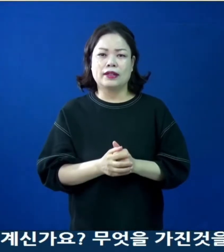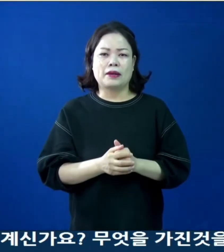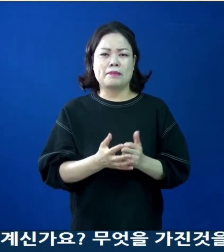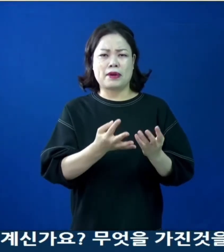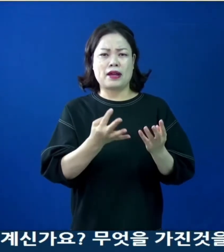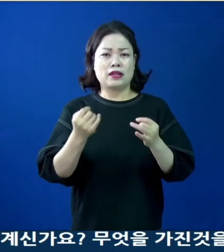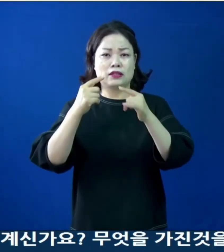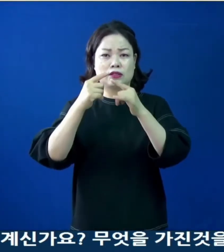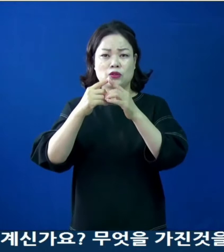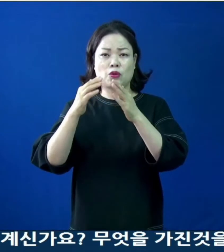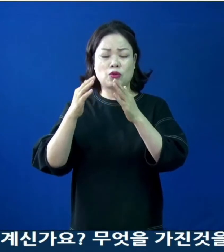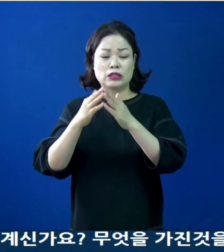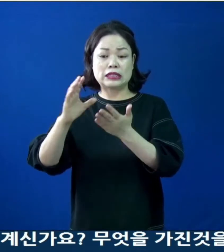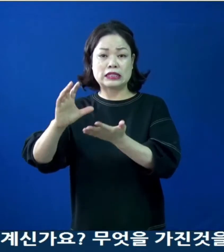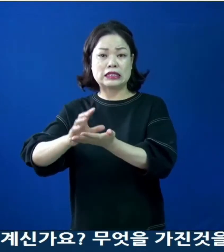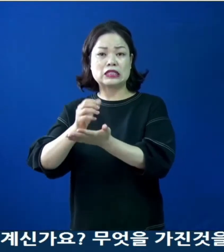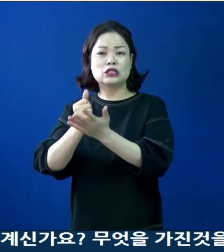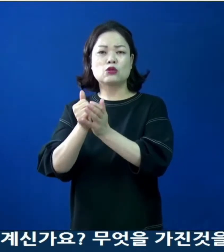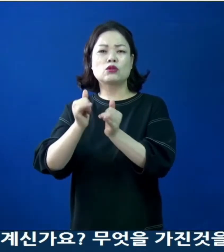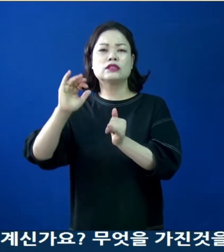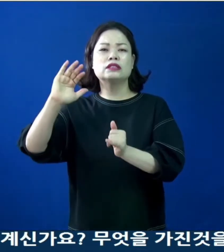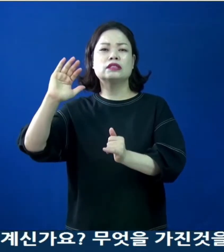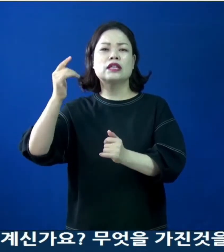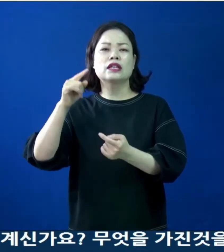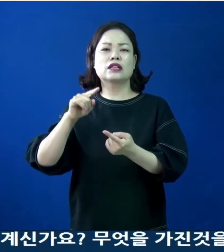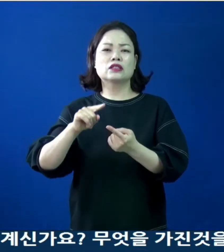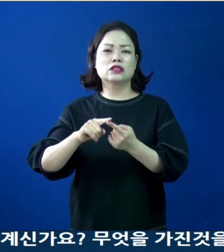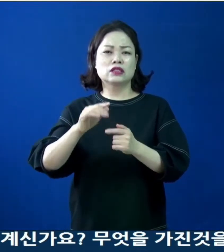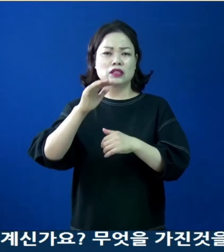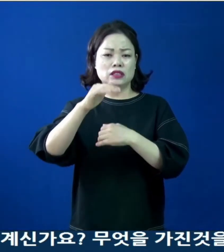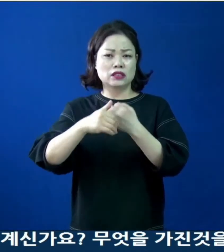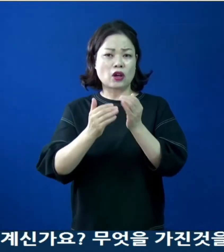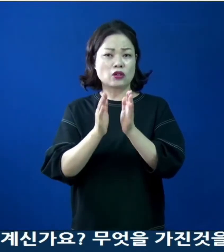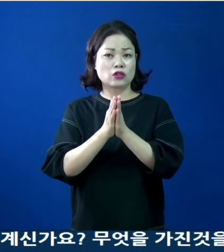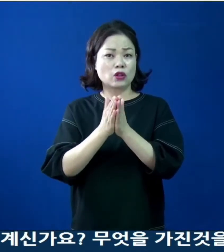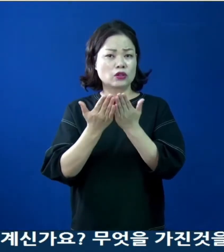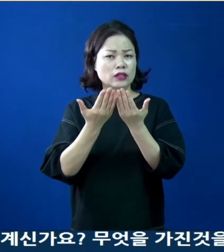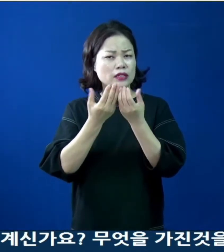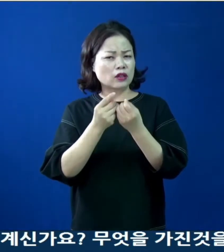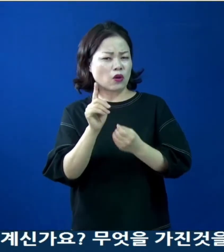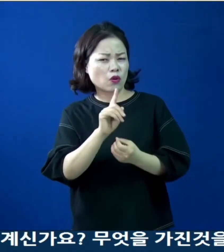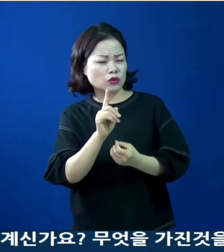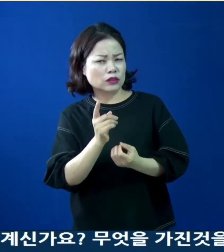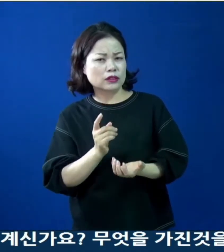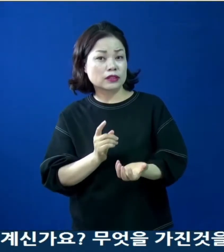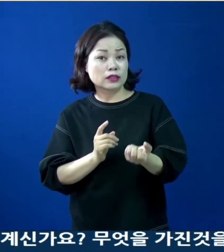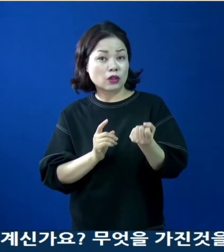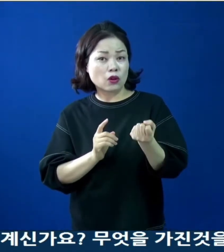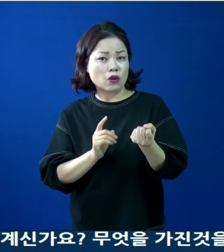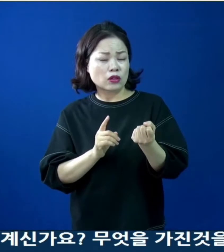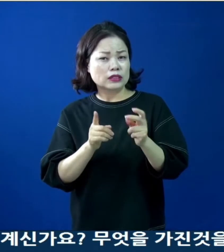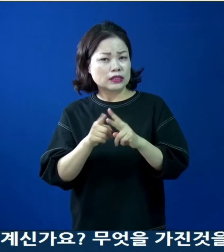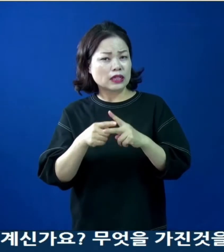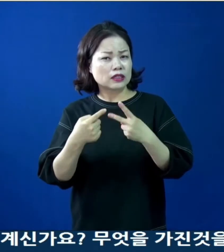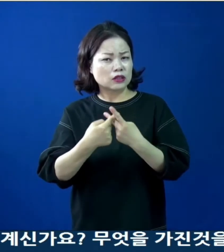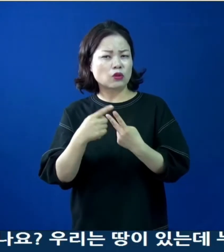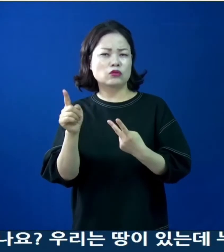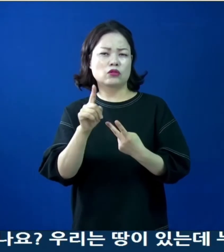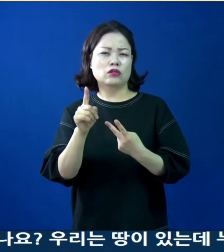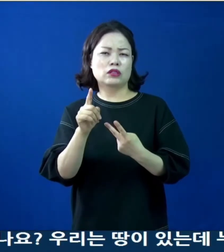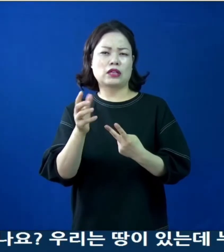많은 교인들이 그리스도인이 되었다는 것에 대해서 성경적인 이해를 얼마나 갖고 있는지 생각해 보아야